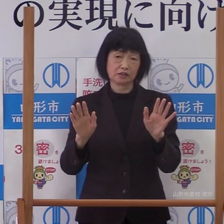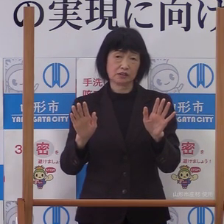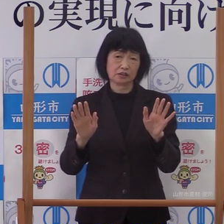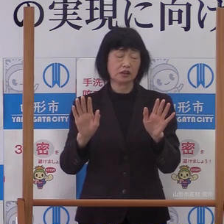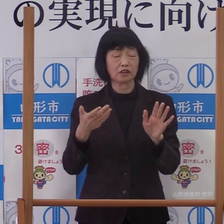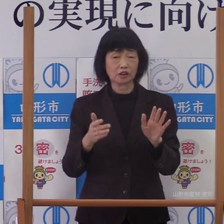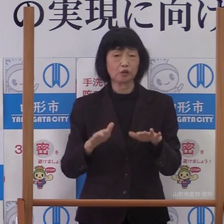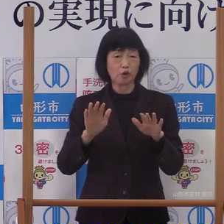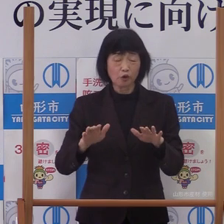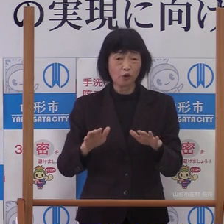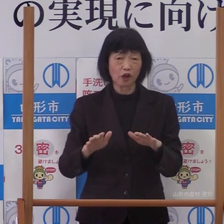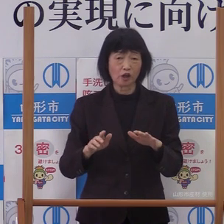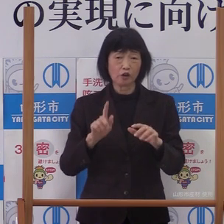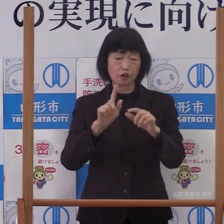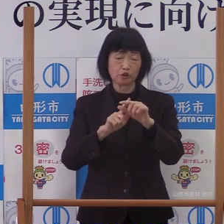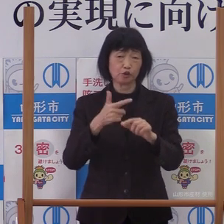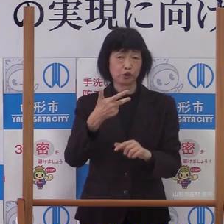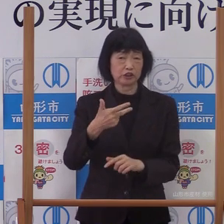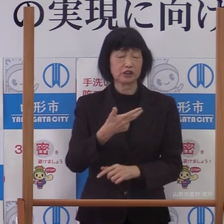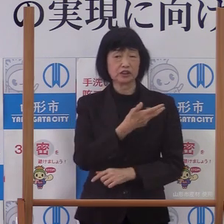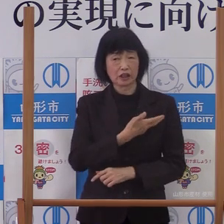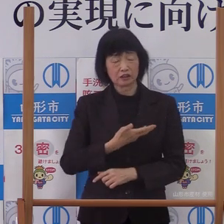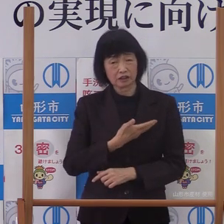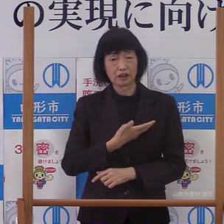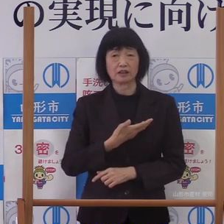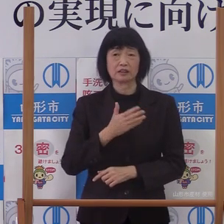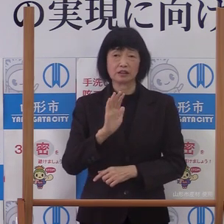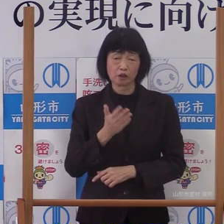中止をせざるを得なかったという事情でありますが、これまでも